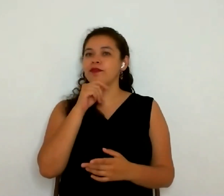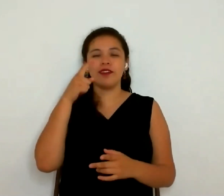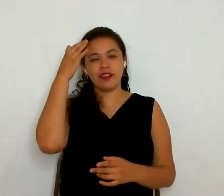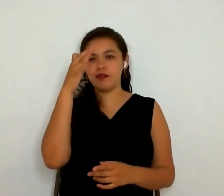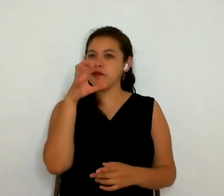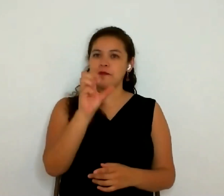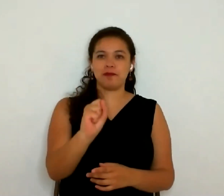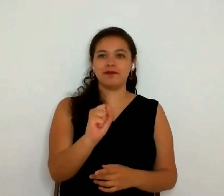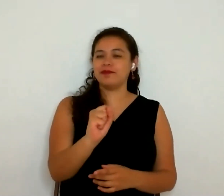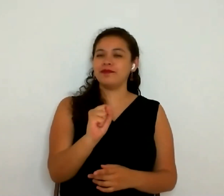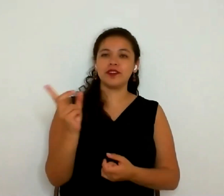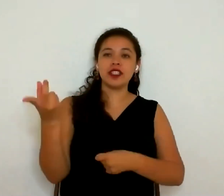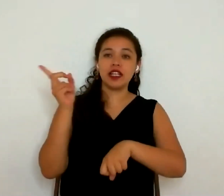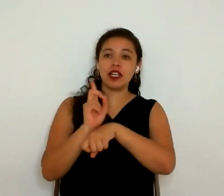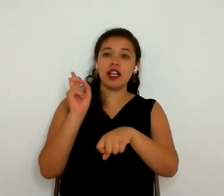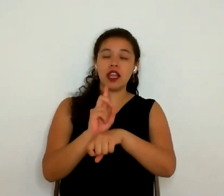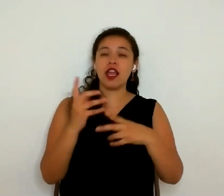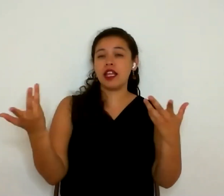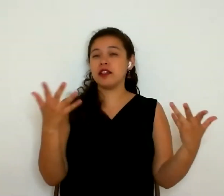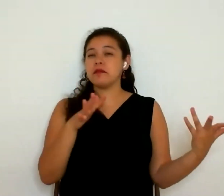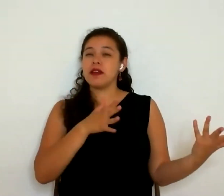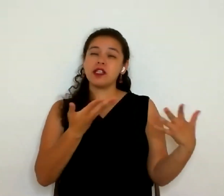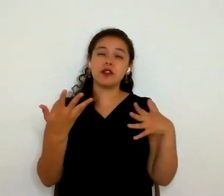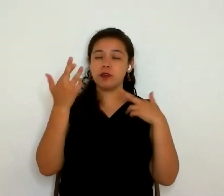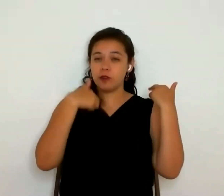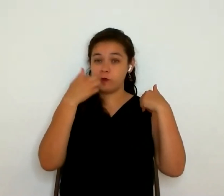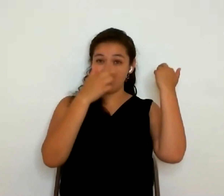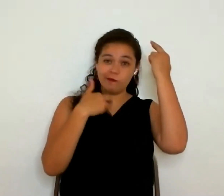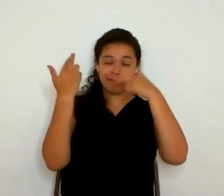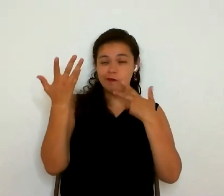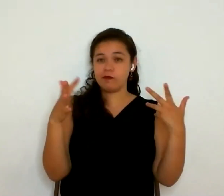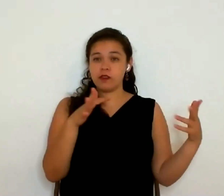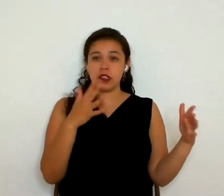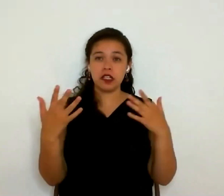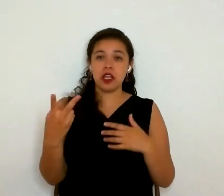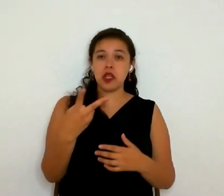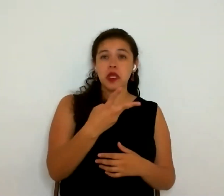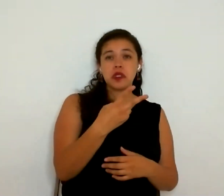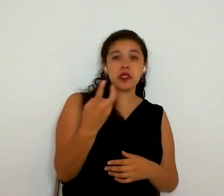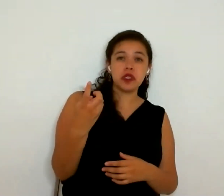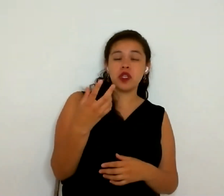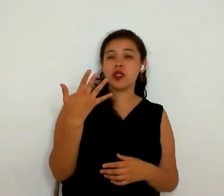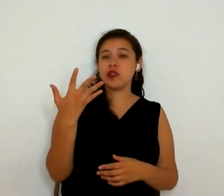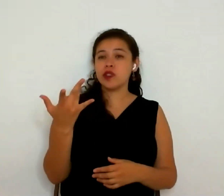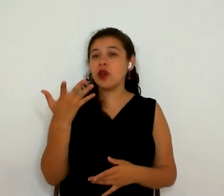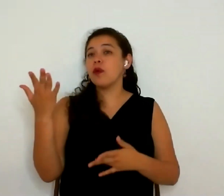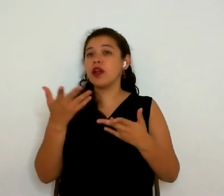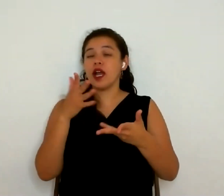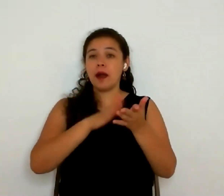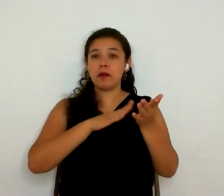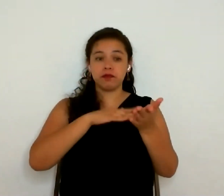todos los días se apoyan alrededor de 350 estudiosos económicos